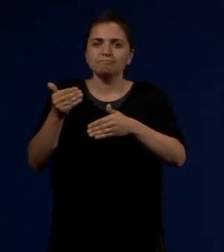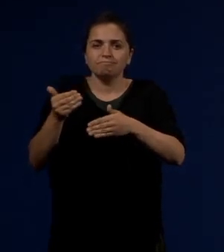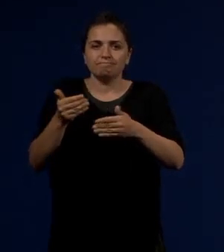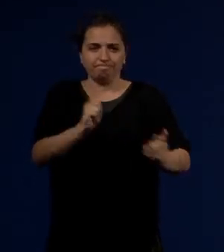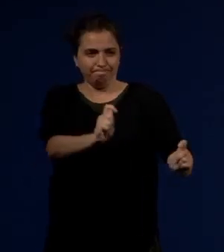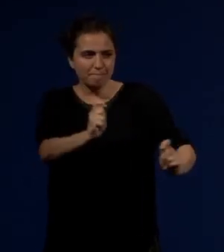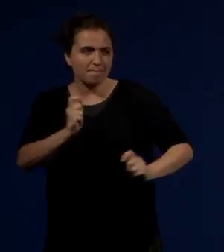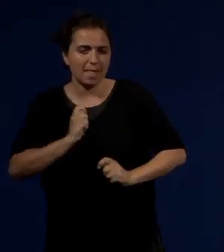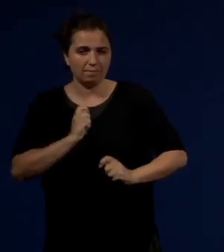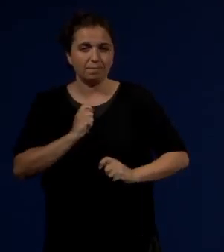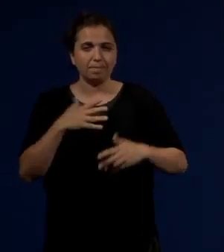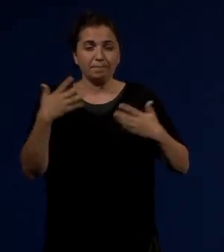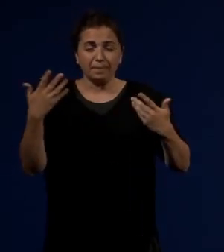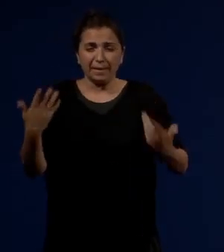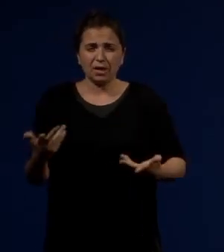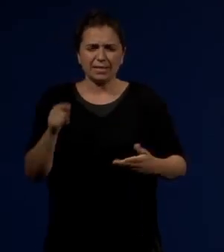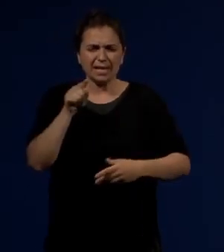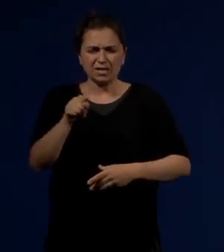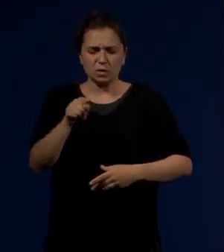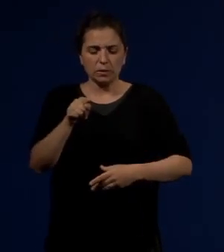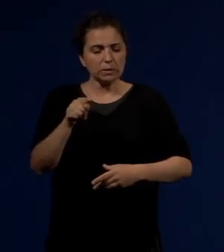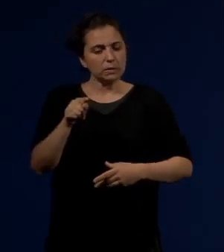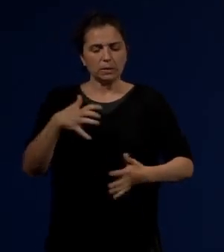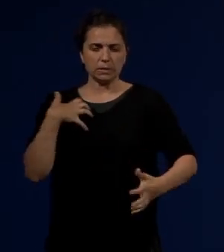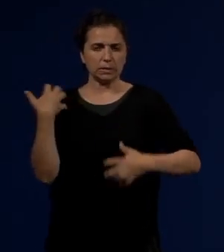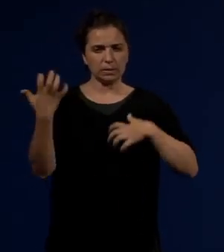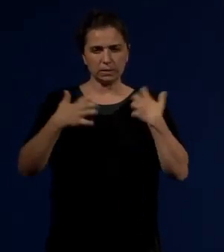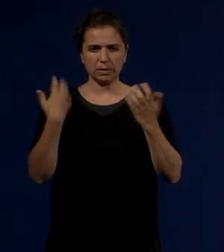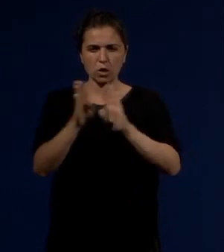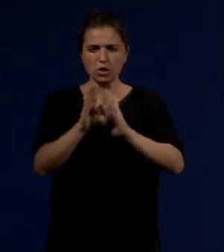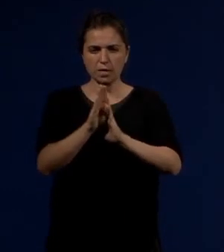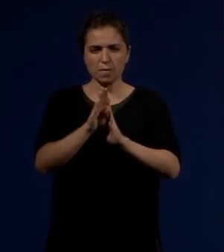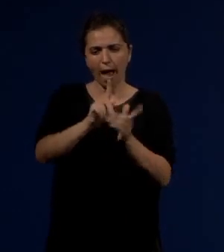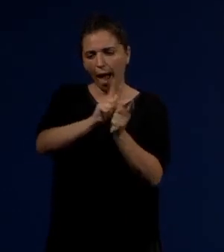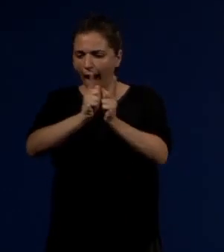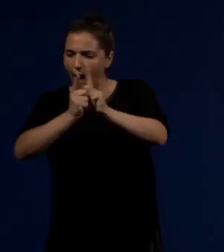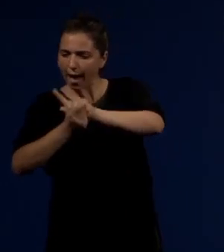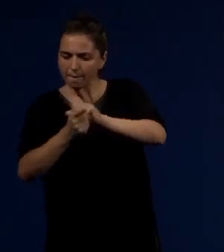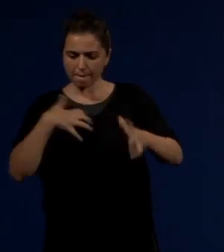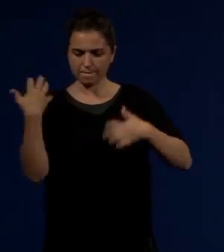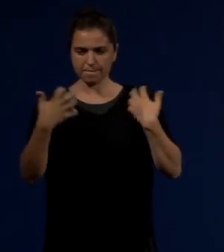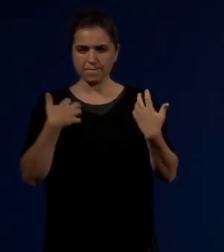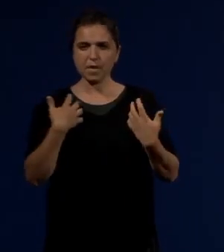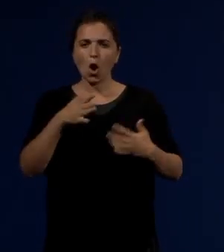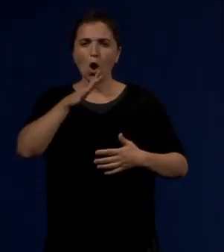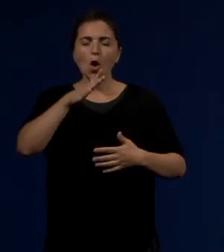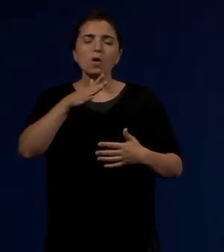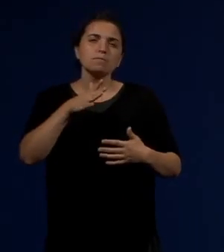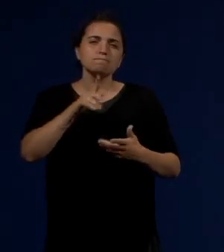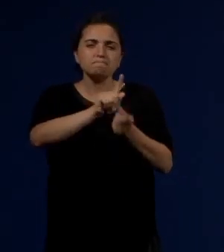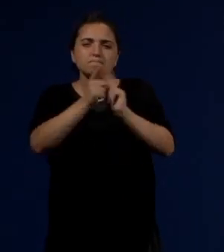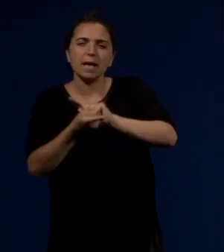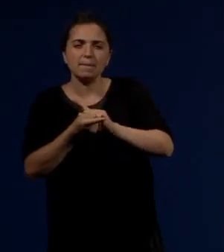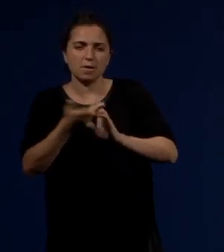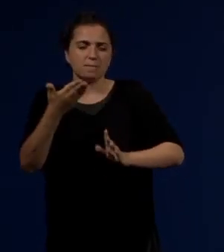máis que continuadores dun xesto continuo de indignación que dá lugar a un xesto continuo de compromiso. Xente como os